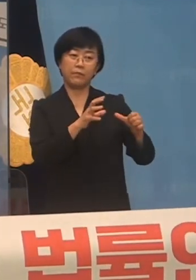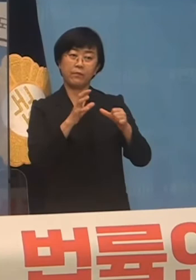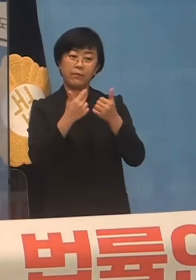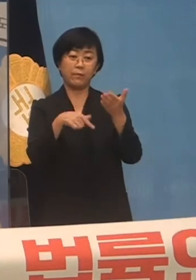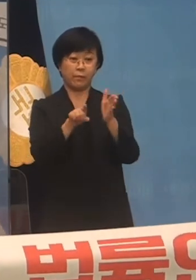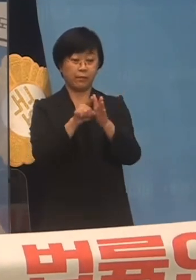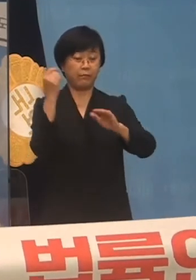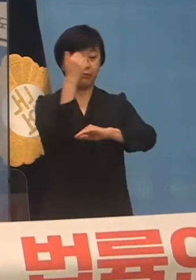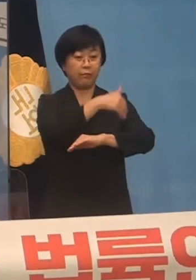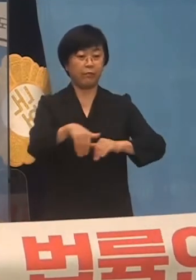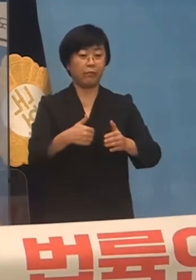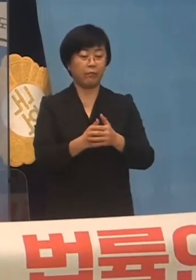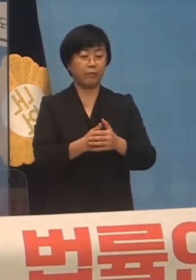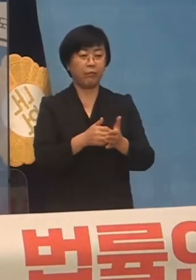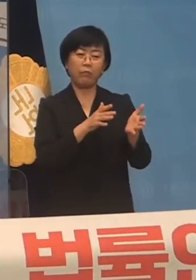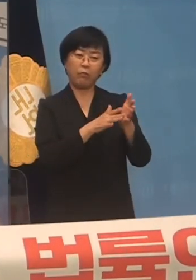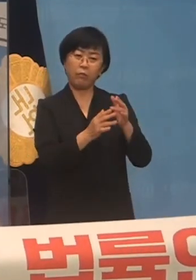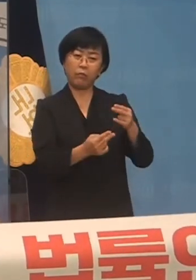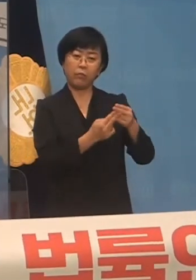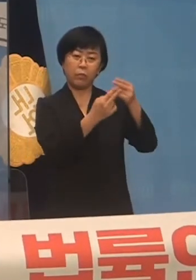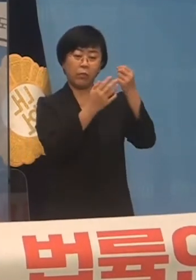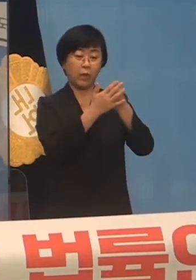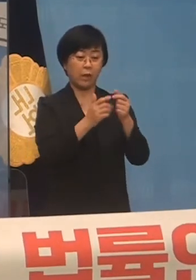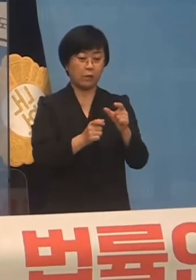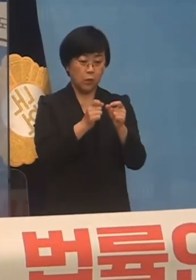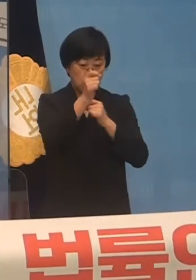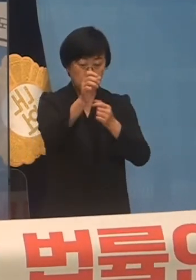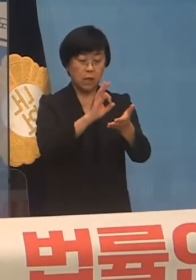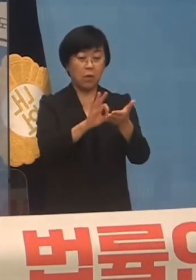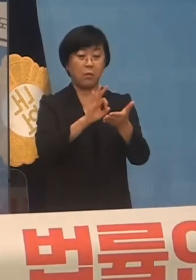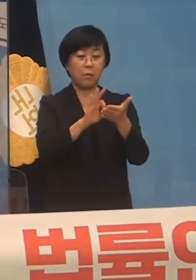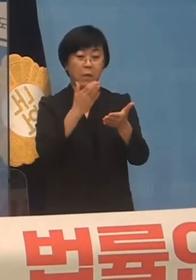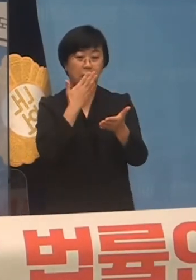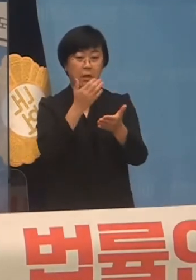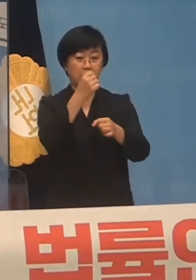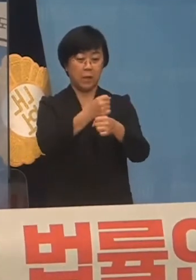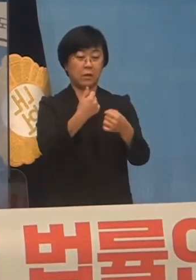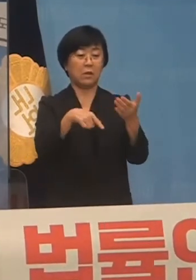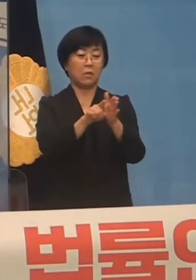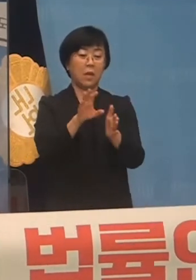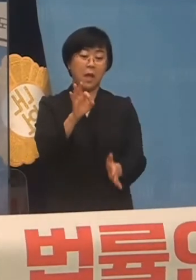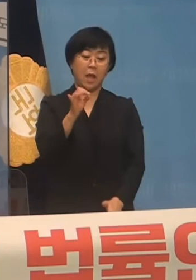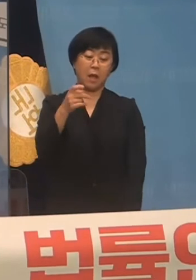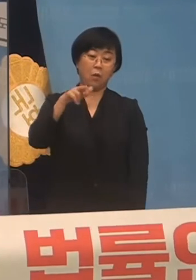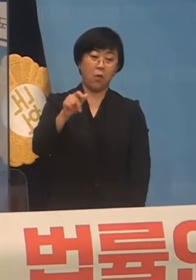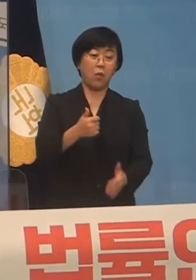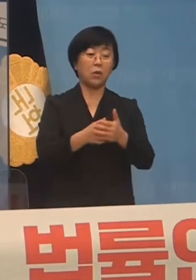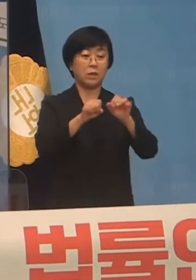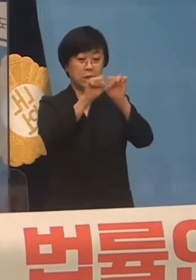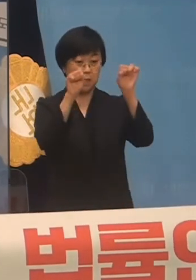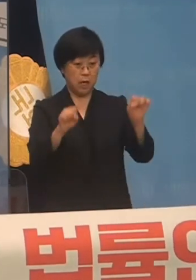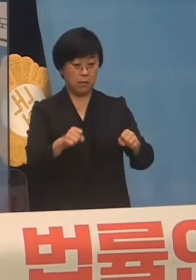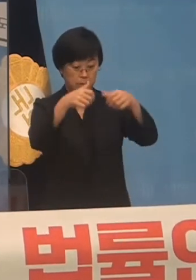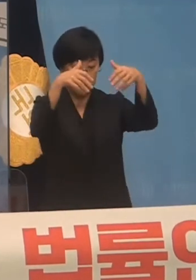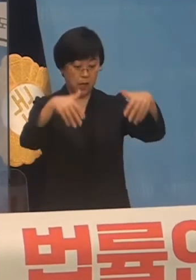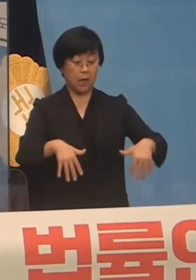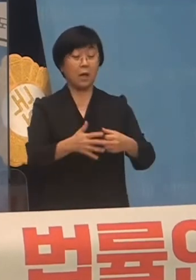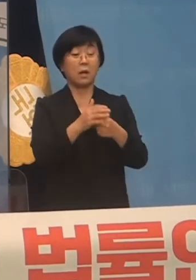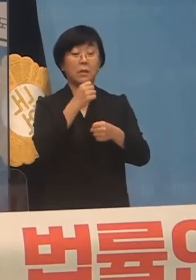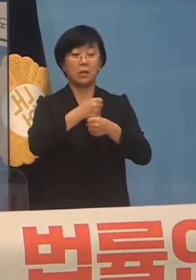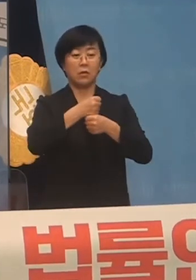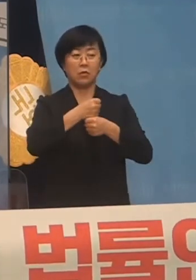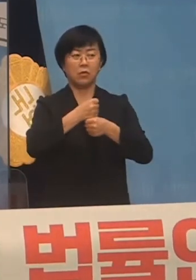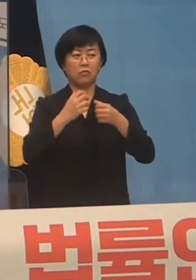고려한 설계, 충전기 등 부속품을 장기화해서 사용할 수 있도록 하는 에코시스템이 잘 작동할 수 있도록